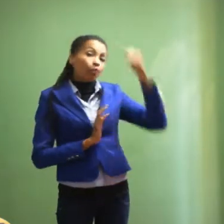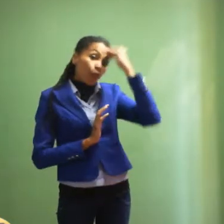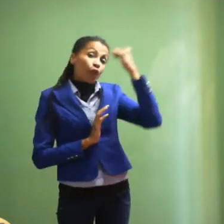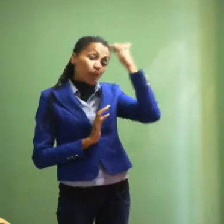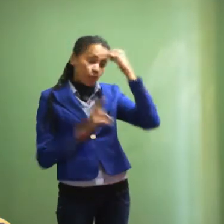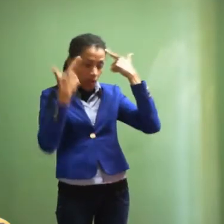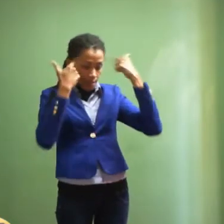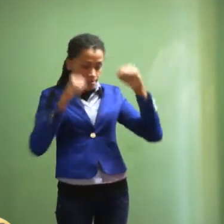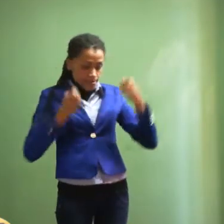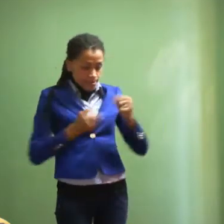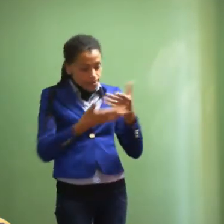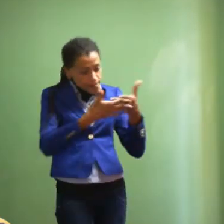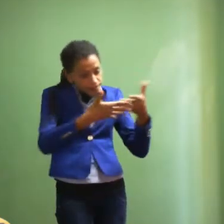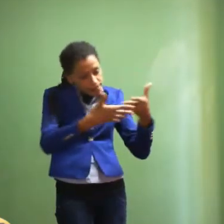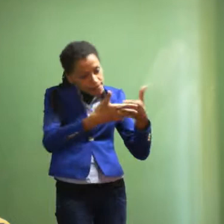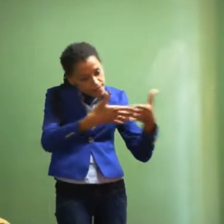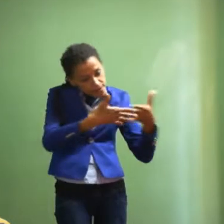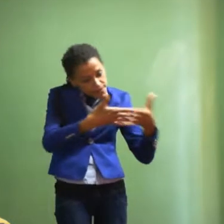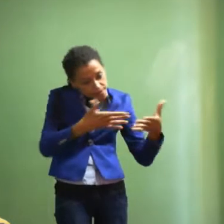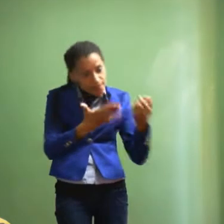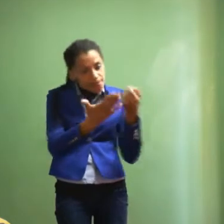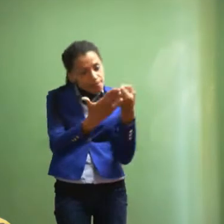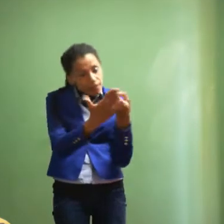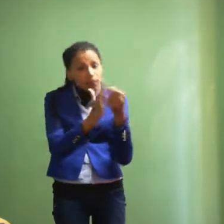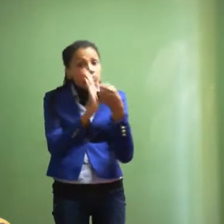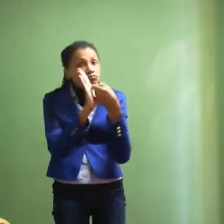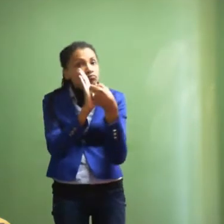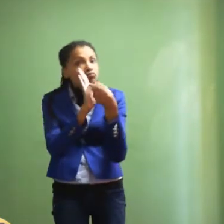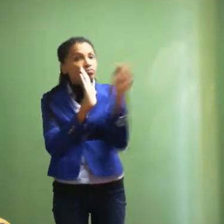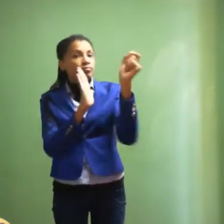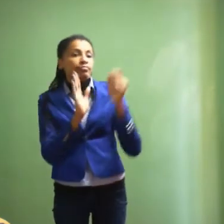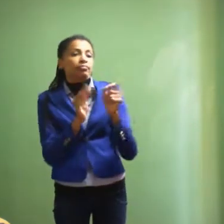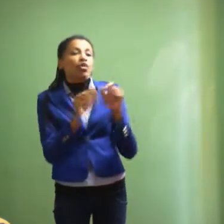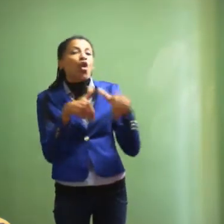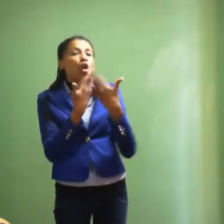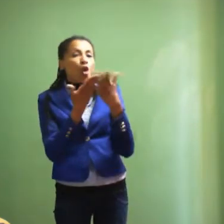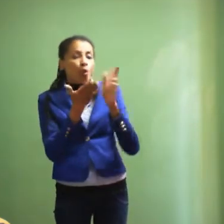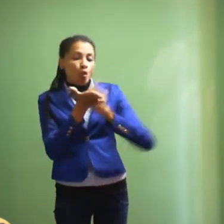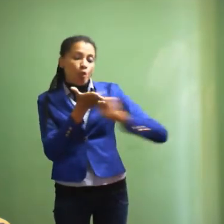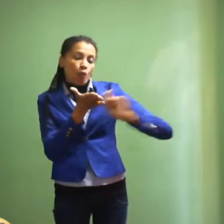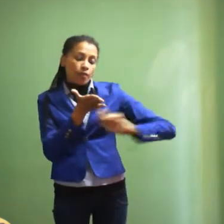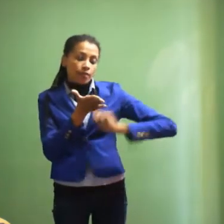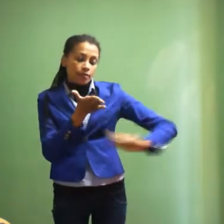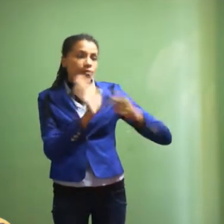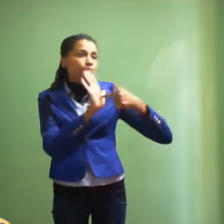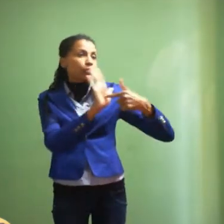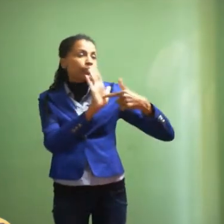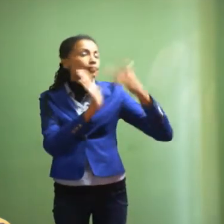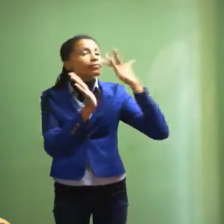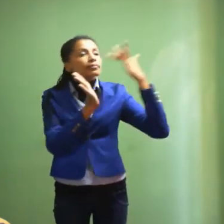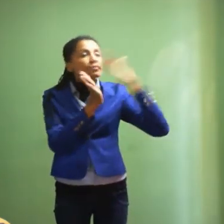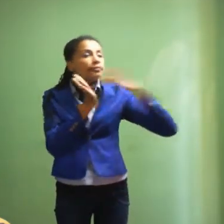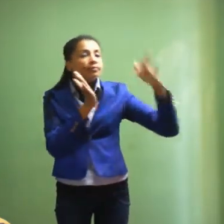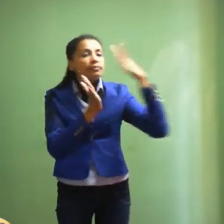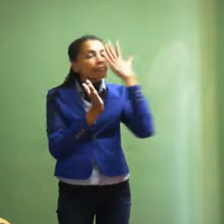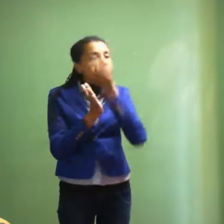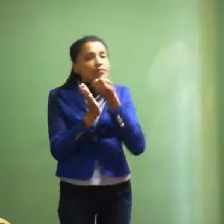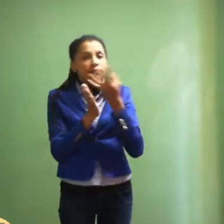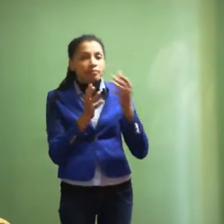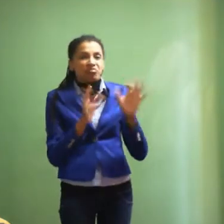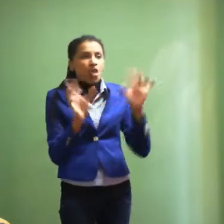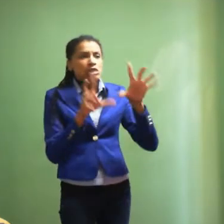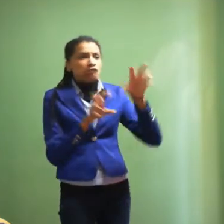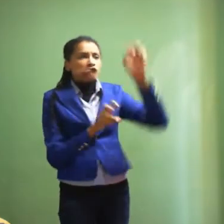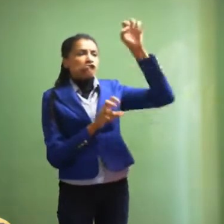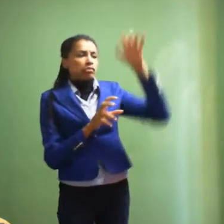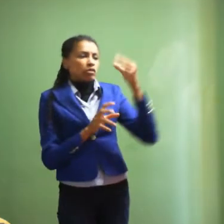tiene que preocuparse bastante por su ortografía, por su forma de escribir, por la presentación, porque no esté arrugada,